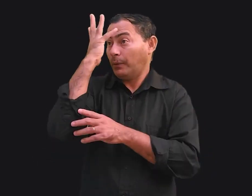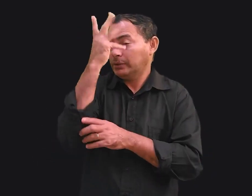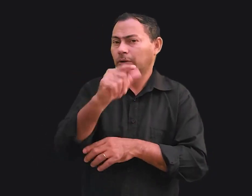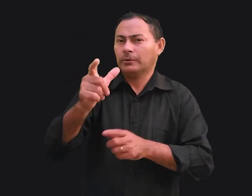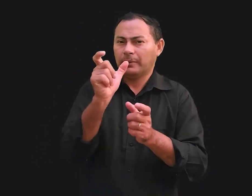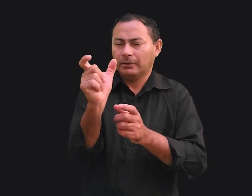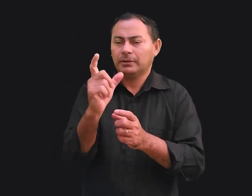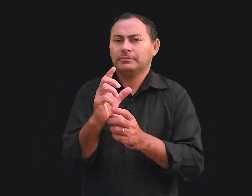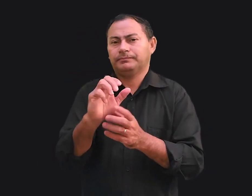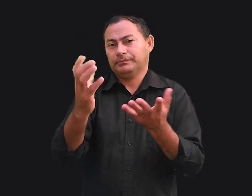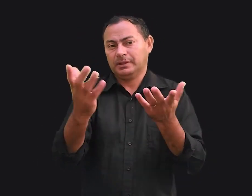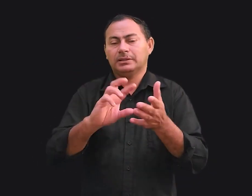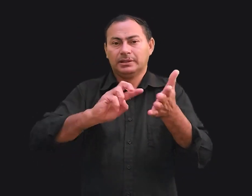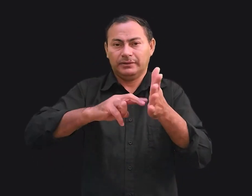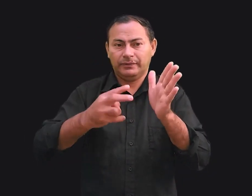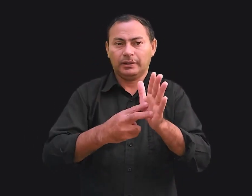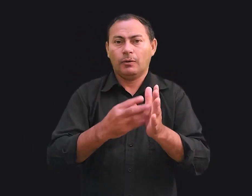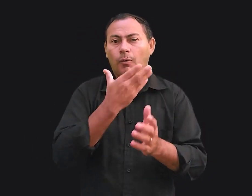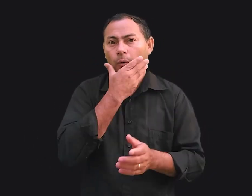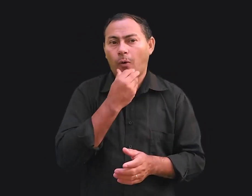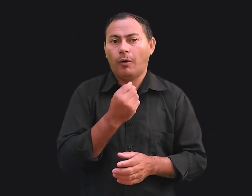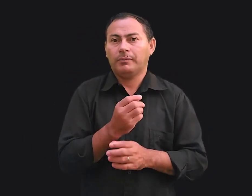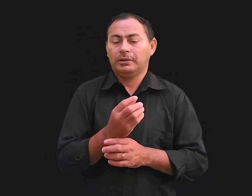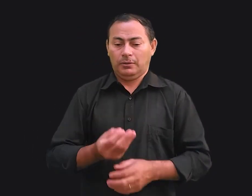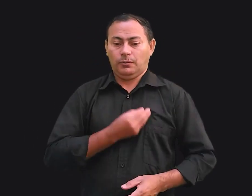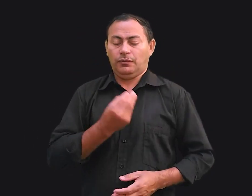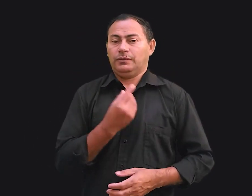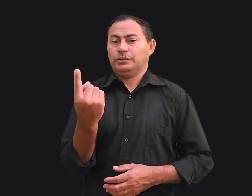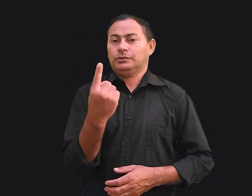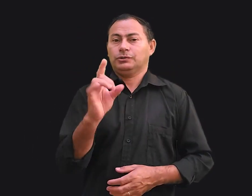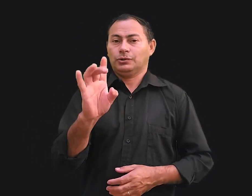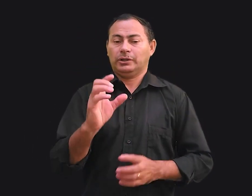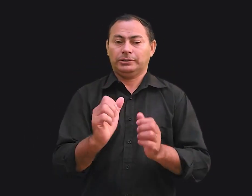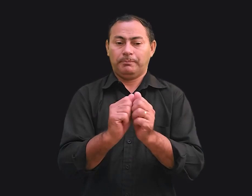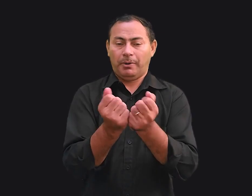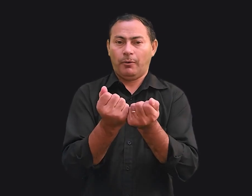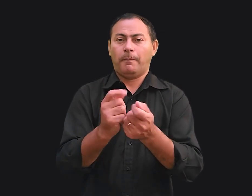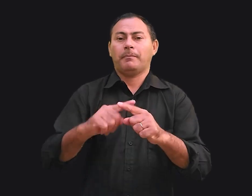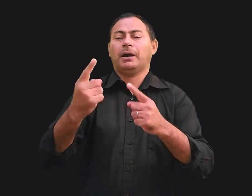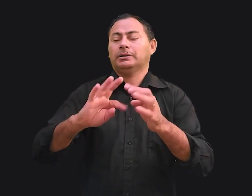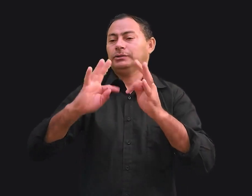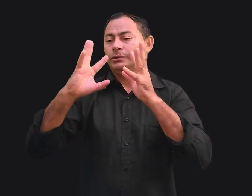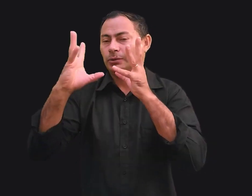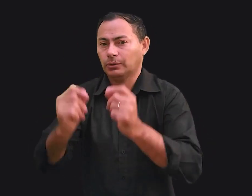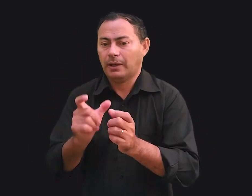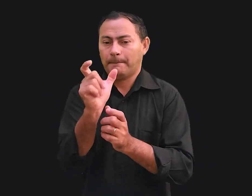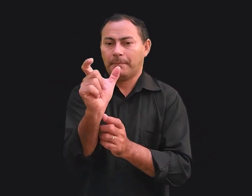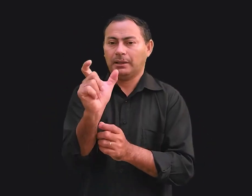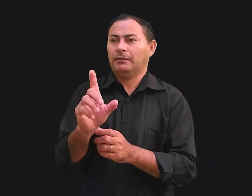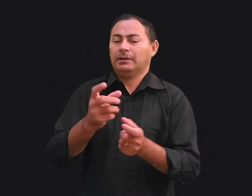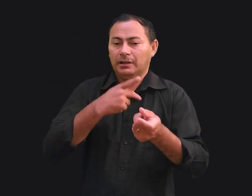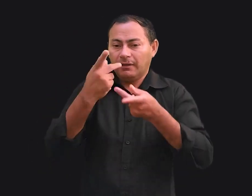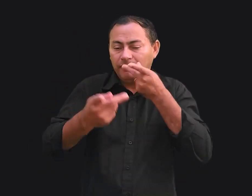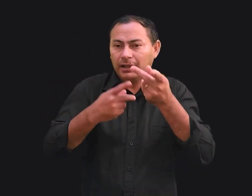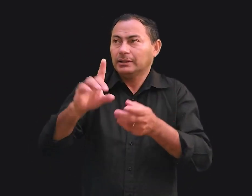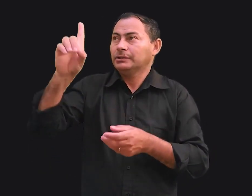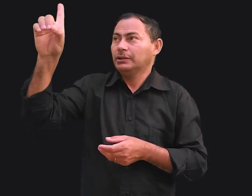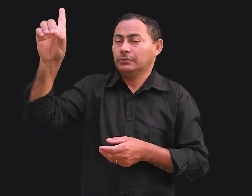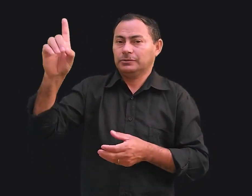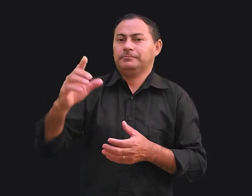outras palavras, alegoricamente, isso significa que o homem não vive só de pão, mas de toda palavra que procede da boca de